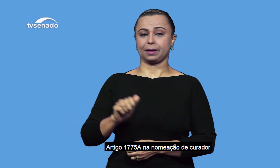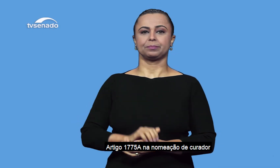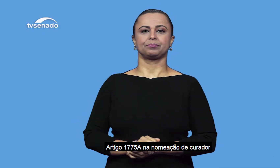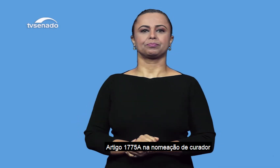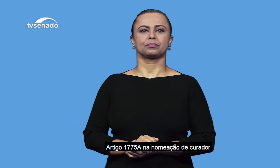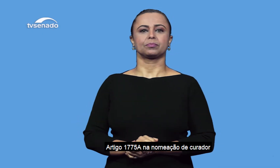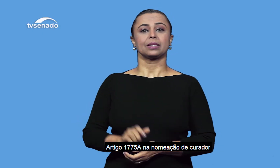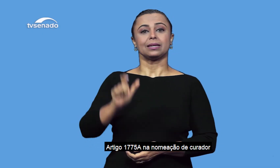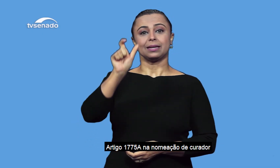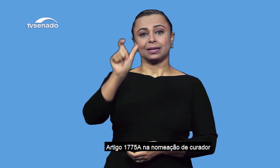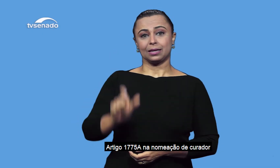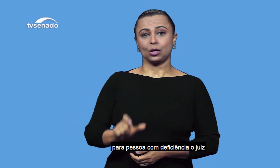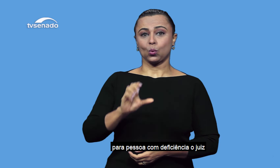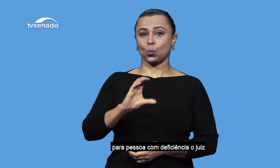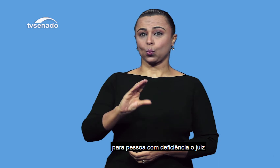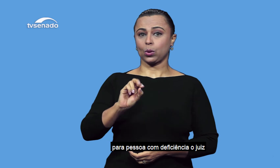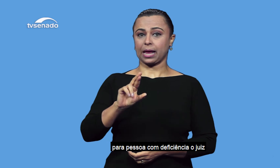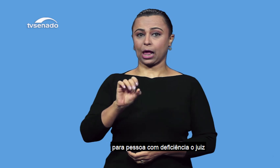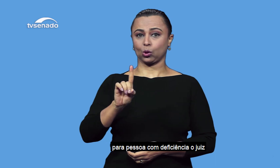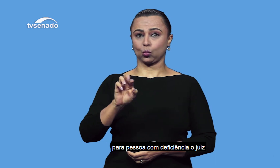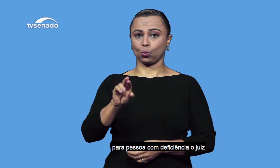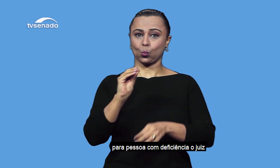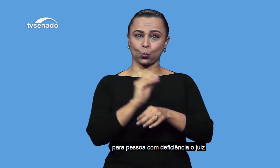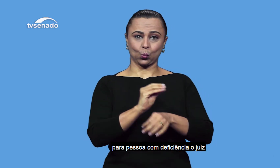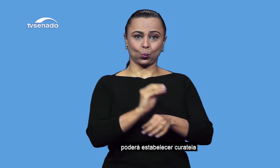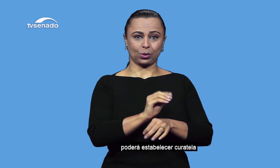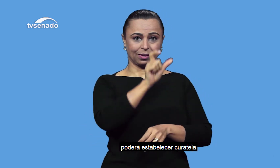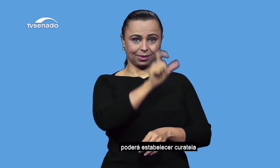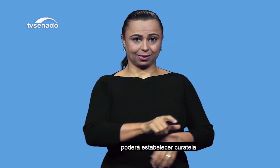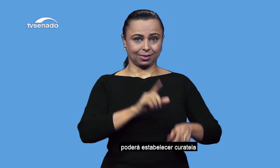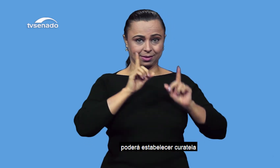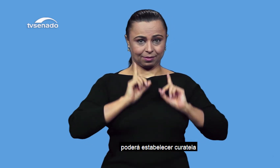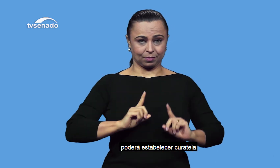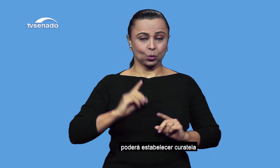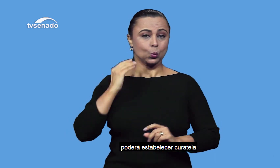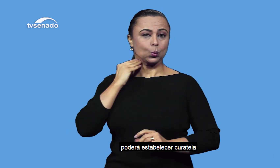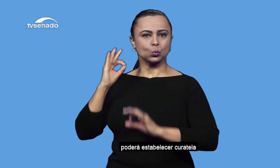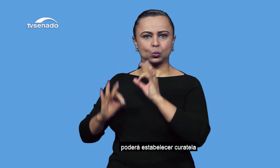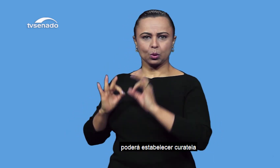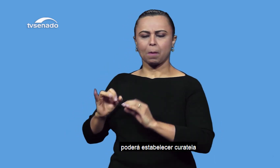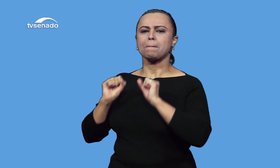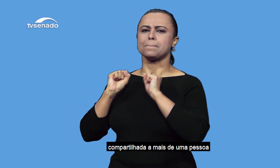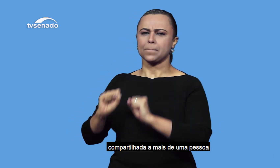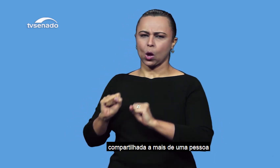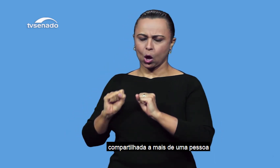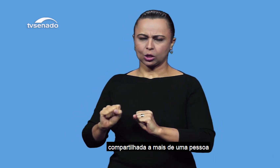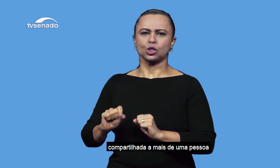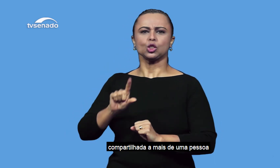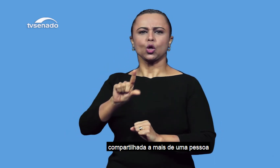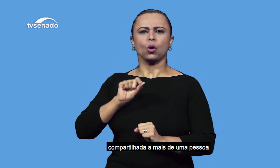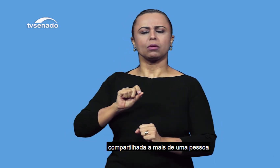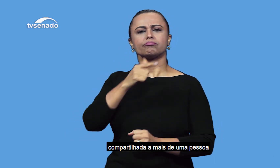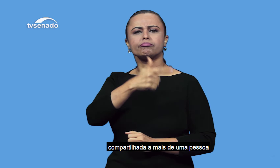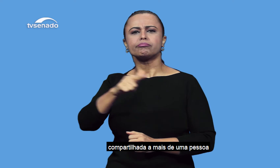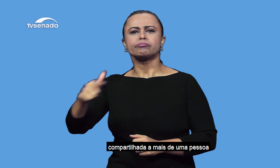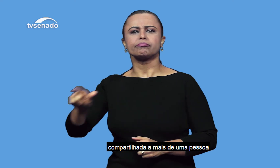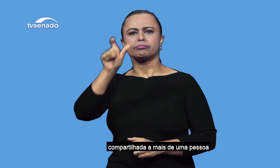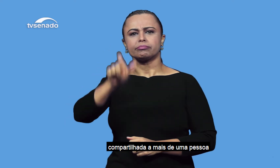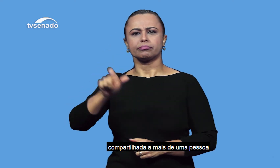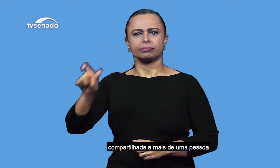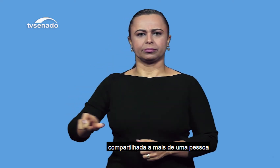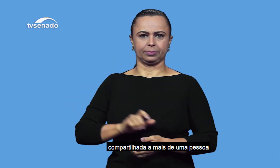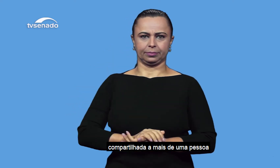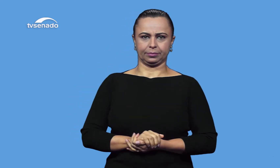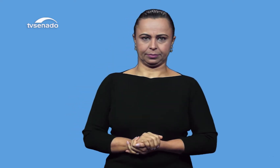nomeação de curador para pessoa com deficiência o juiz poderá estabelecer curatela compartilhada a mais de uma